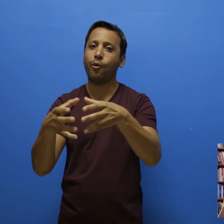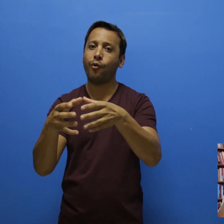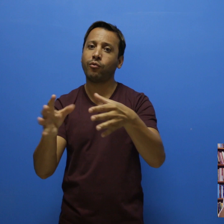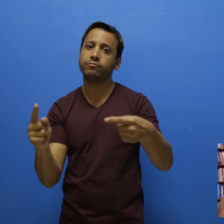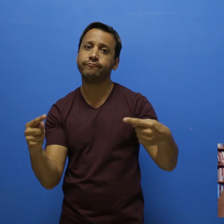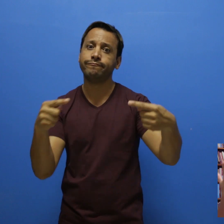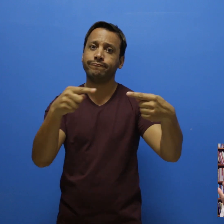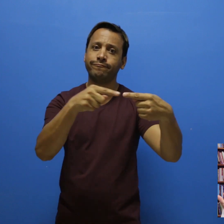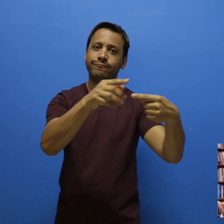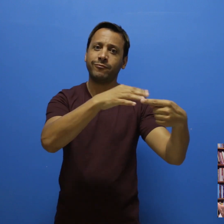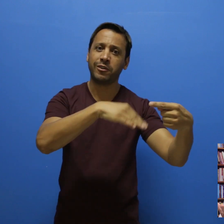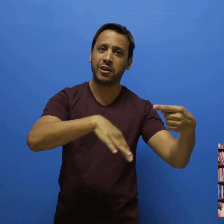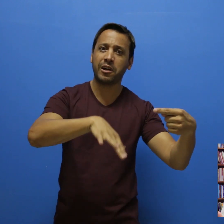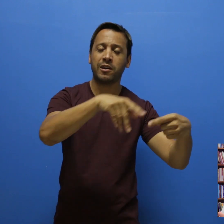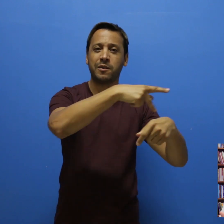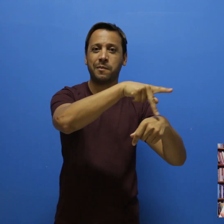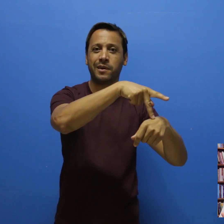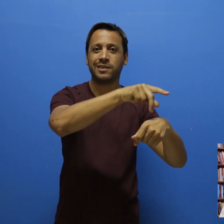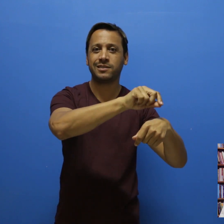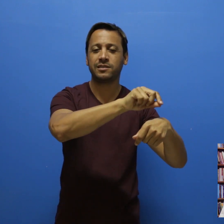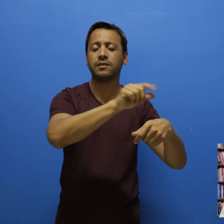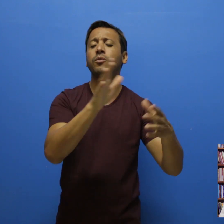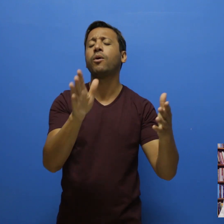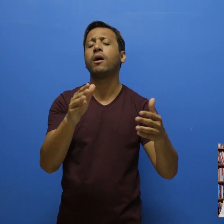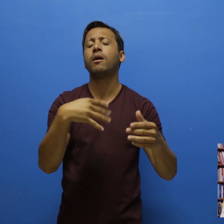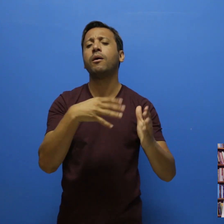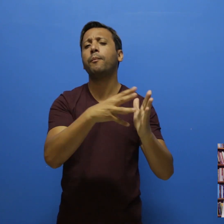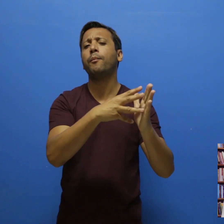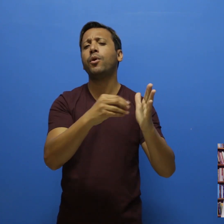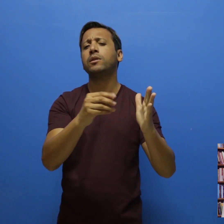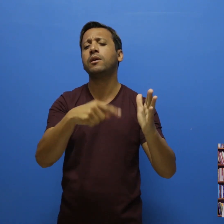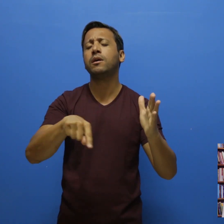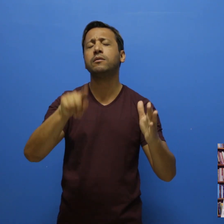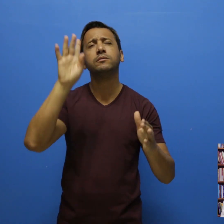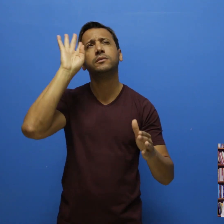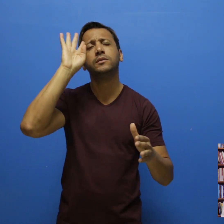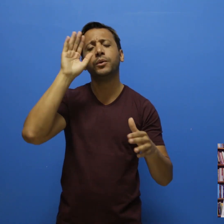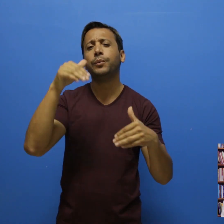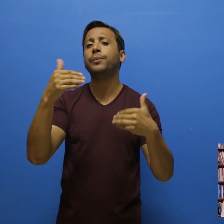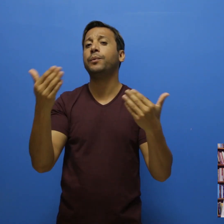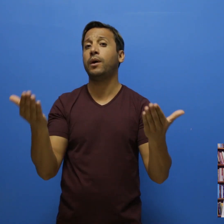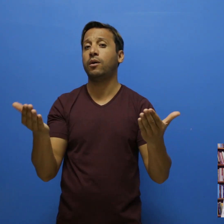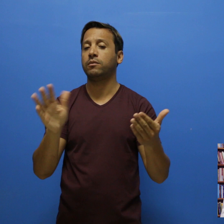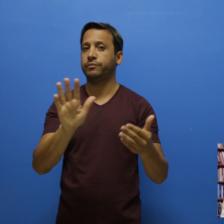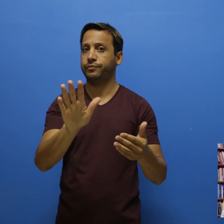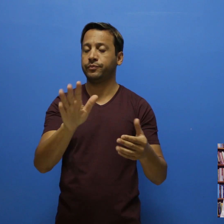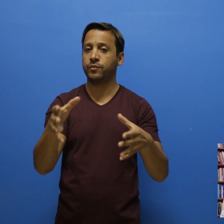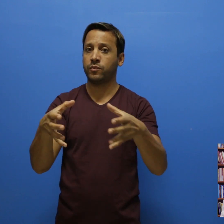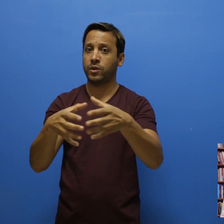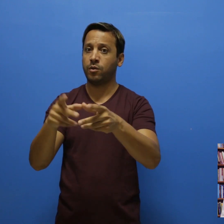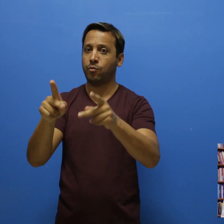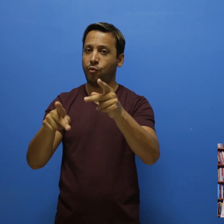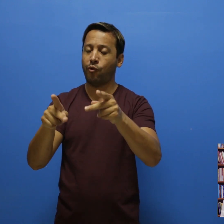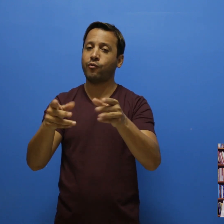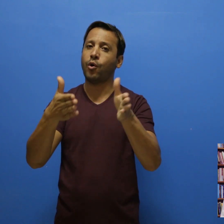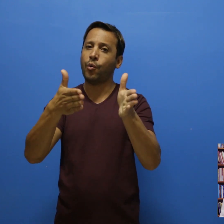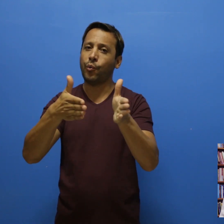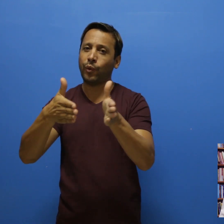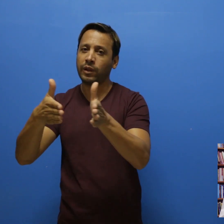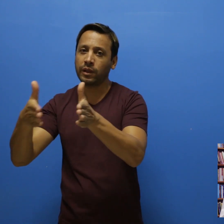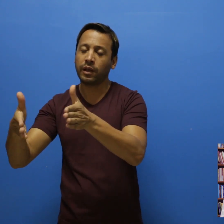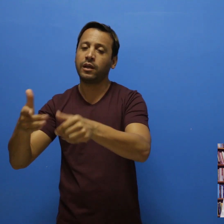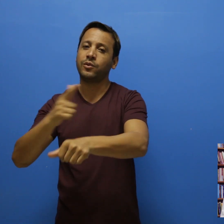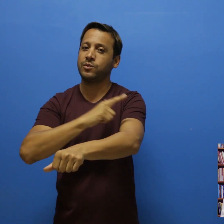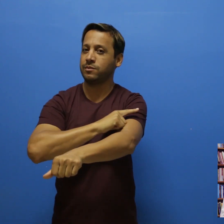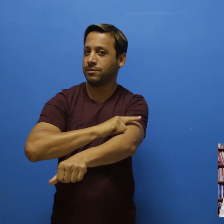nação. Agora, qual é o modelo que eles têm na cabeça? Eles pensam num povo que é ordeiro, num povo que é disciplinado, num povo que